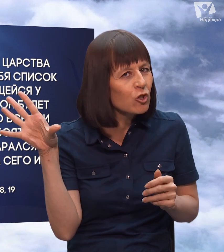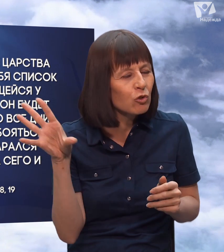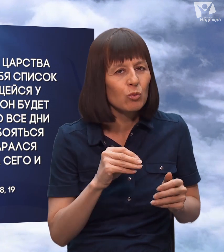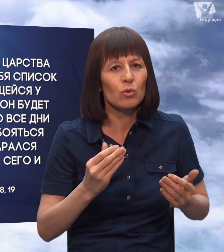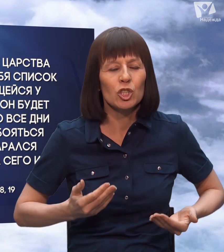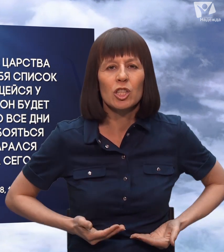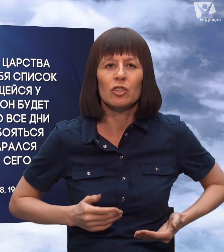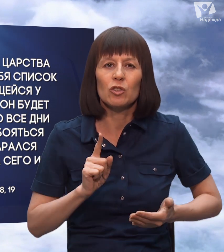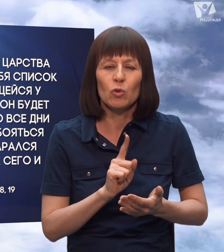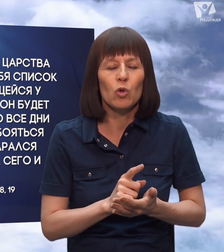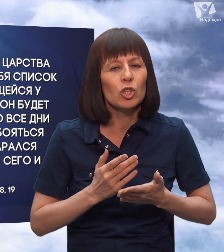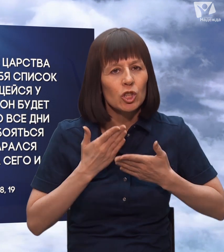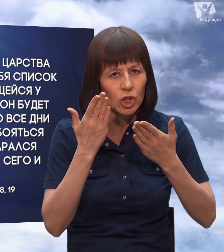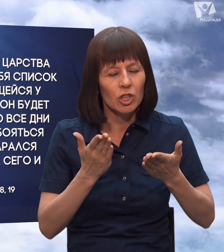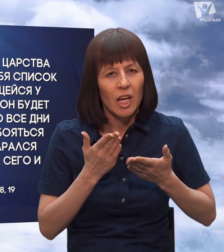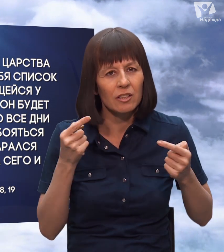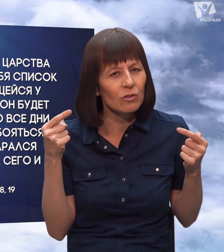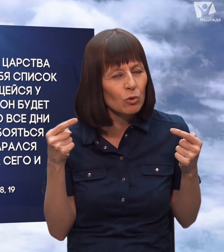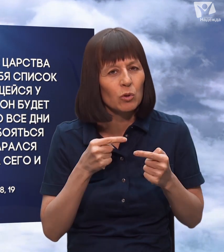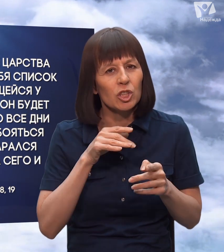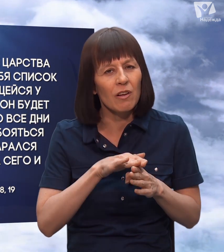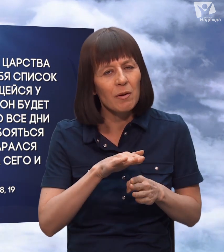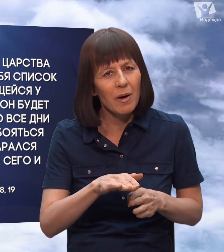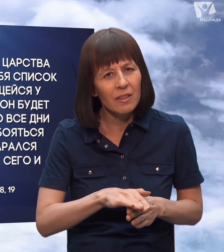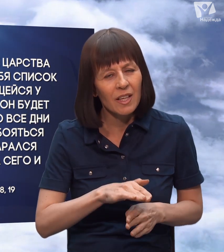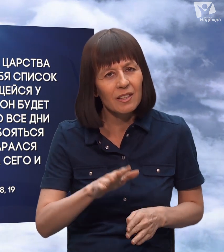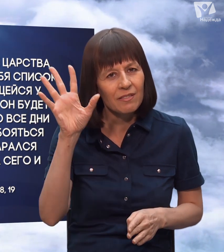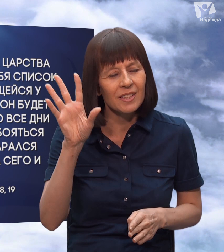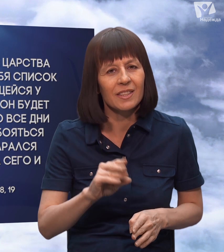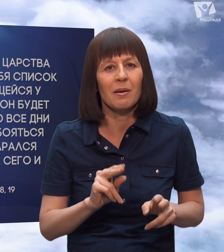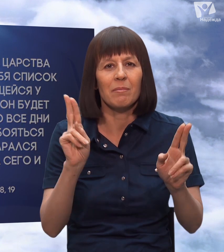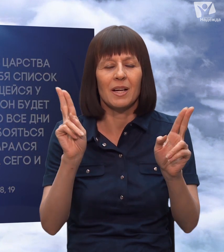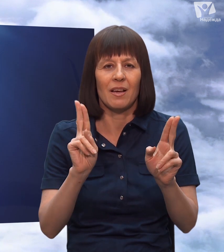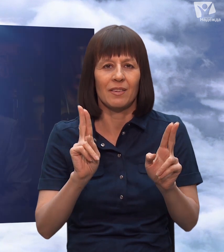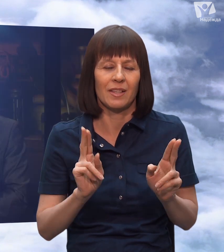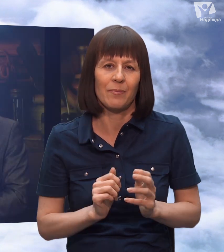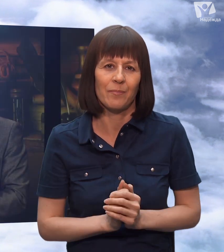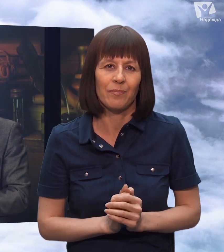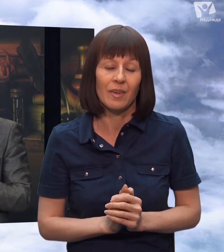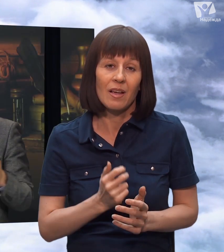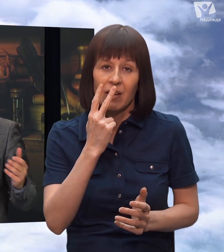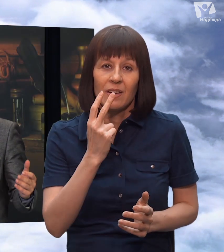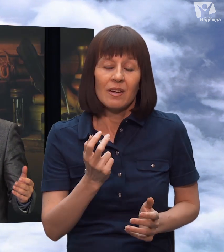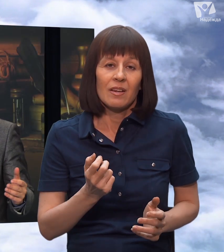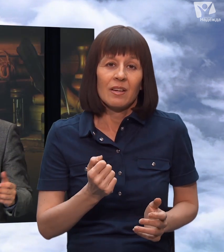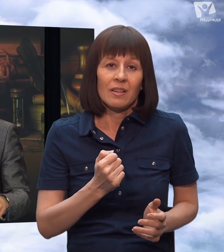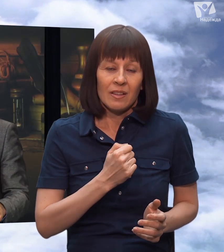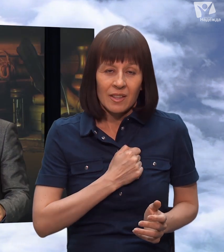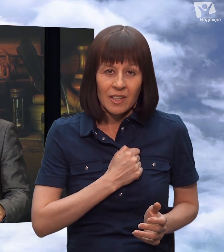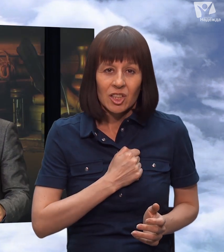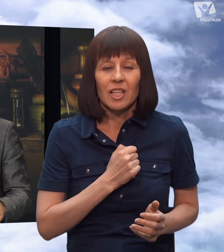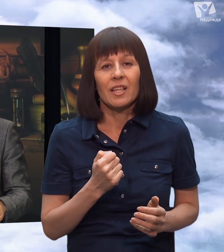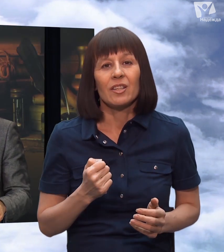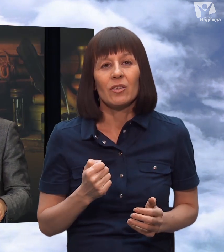чтить господа своего бога неукоснительно исполнять этот закон и все предписания мы видим что сожалению